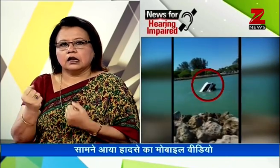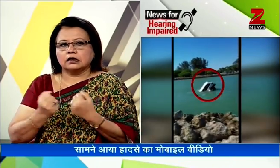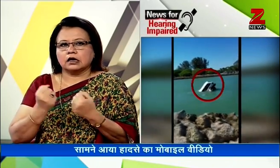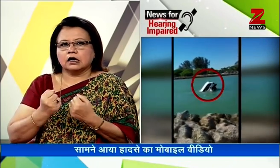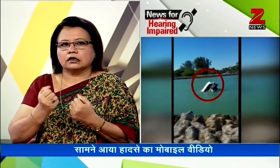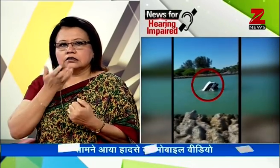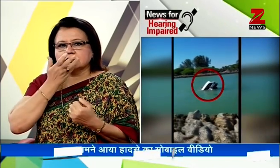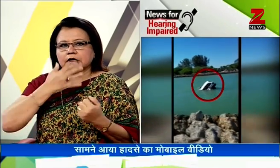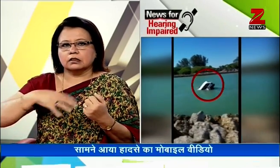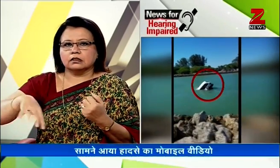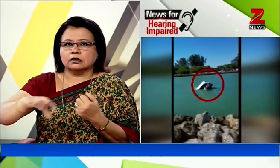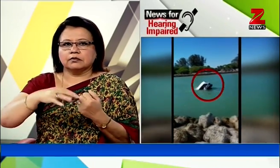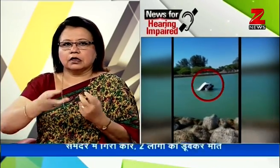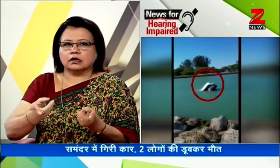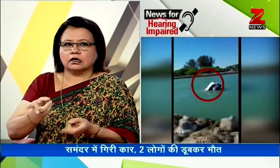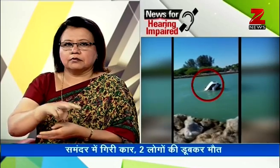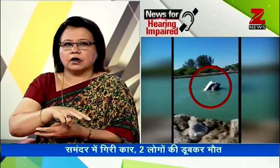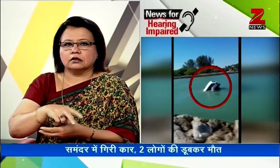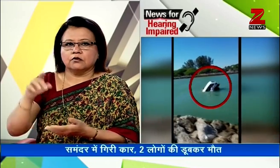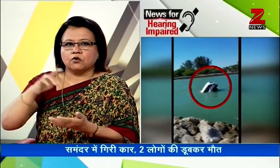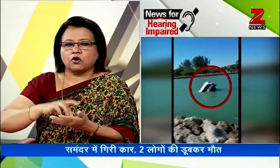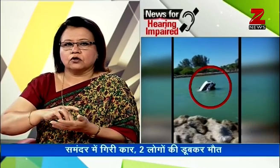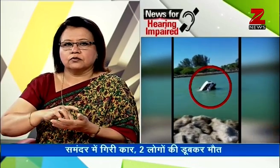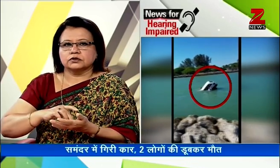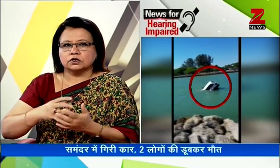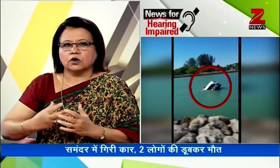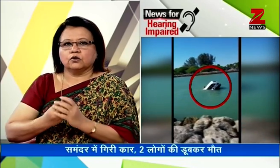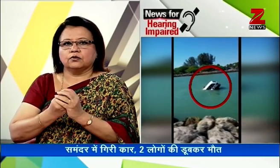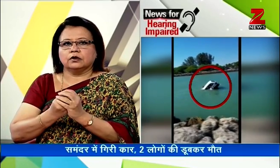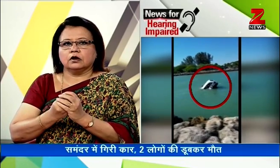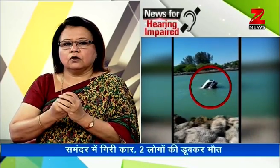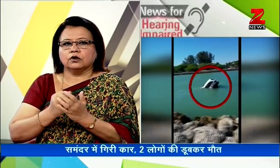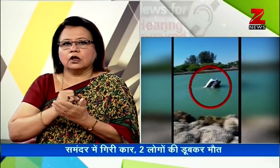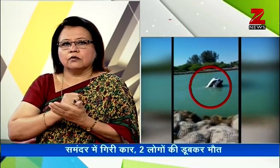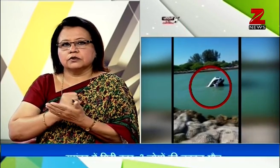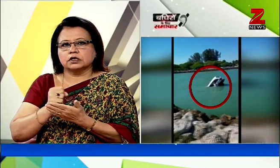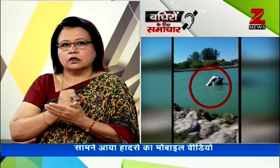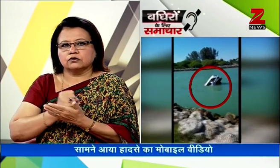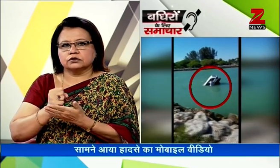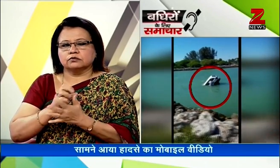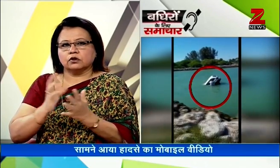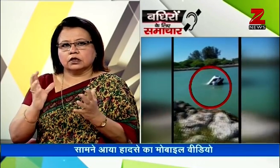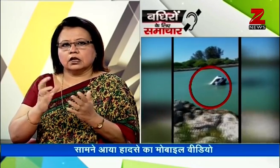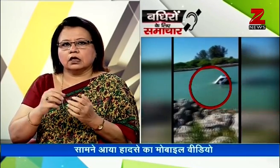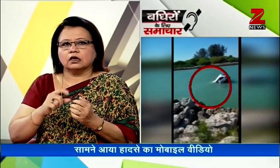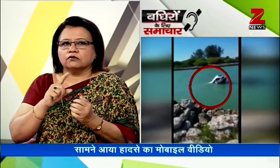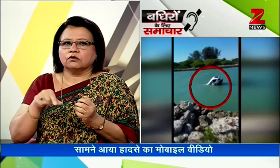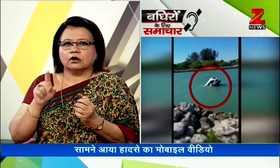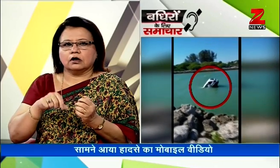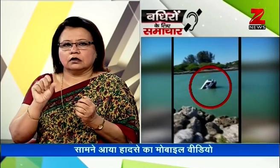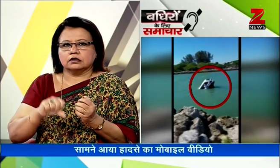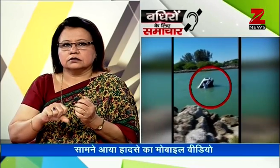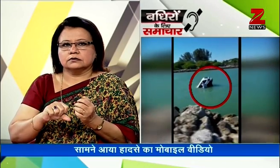हालांकि कार के समंदर में गिरने के बाद मौके पर पहुंची रेस्क्यू टीम ने उन्हें बचाने की कोशिश की, लेकिन वो नाकाम रहे।